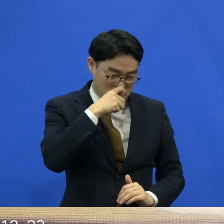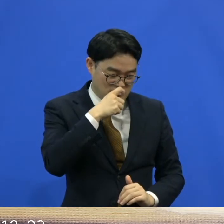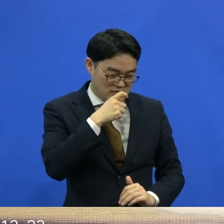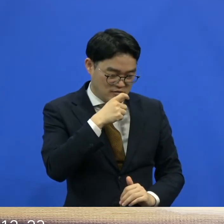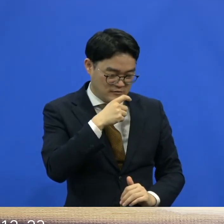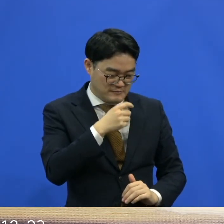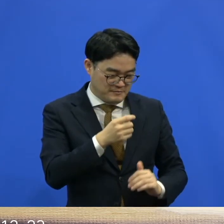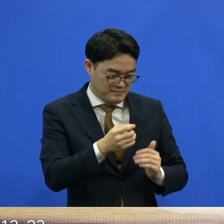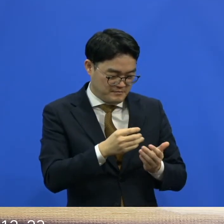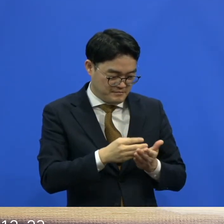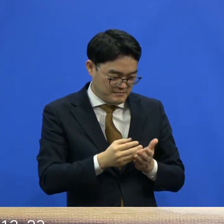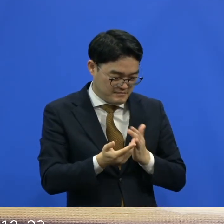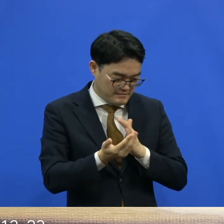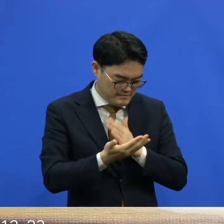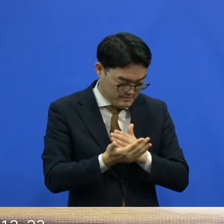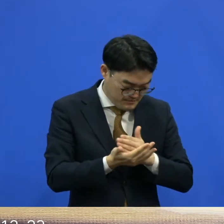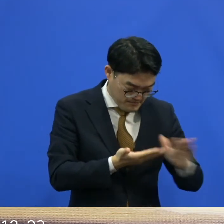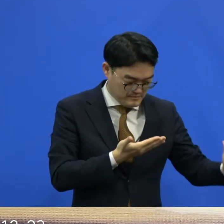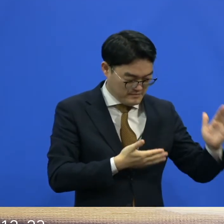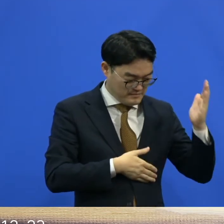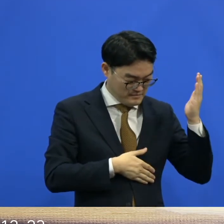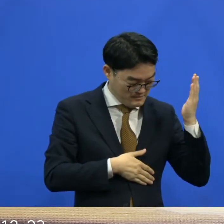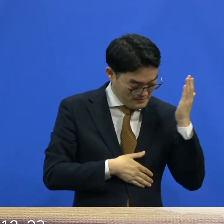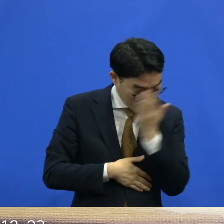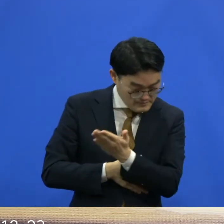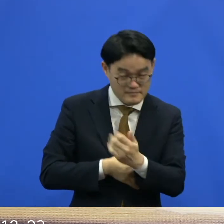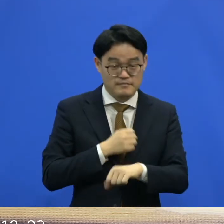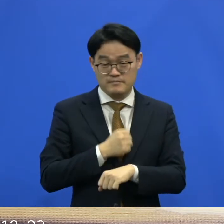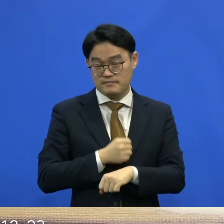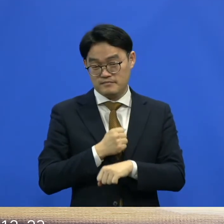우리의 교만을 깨뜨리시고